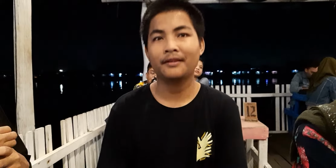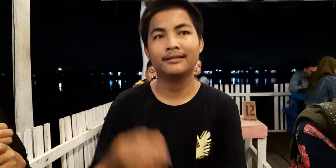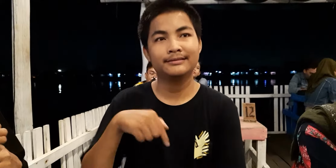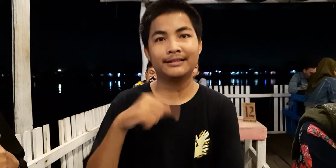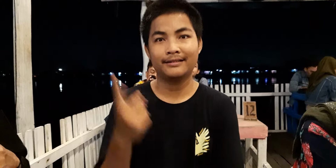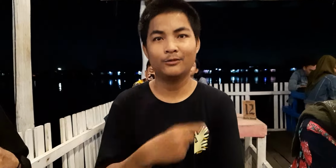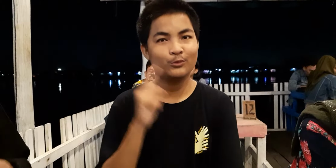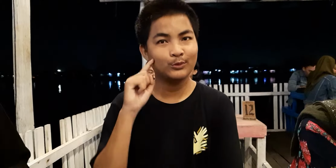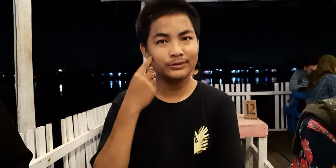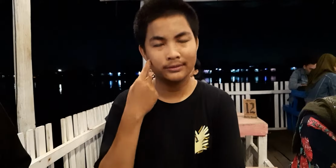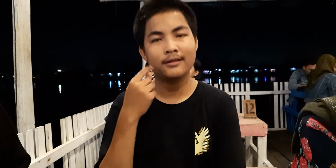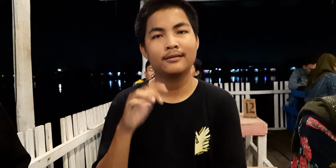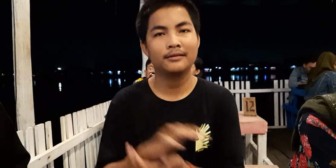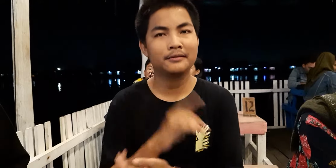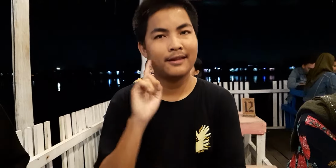Tadinya nyaris aja.